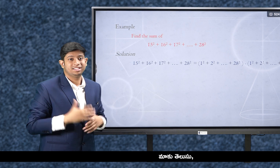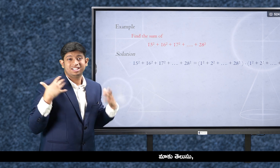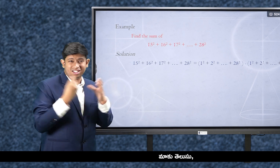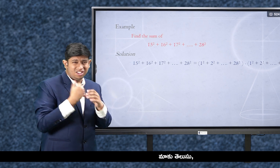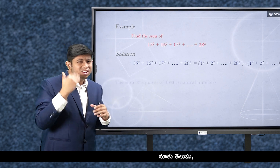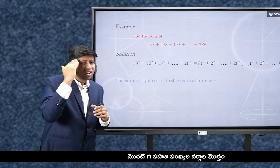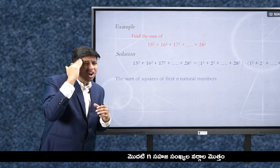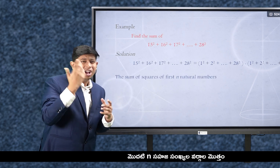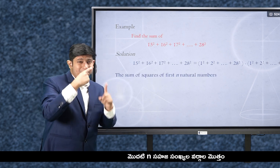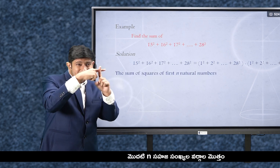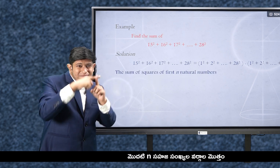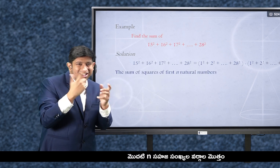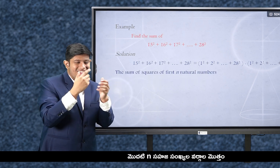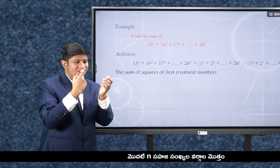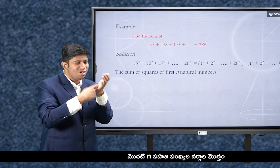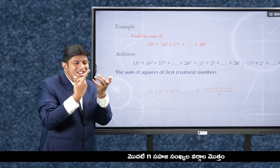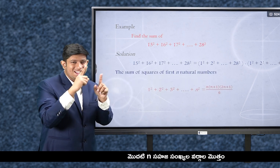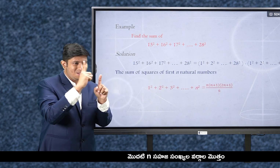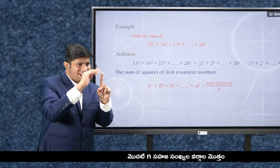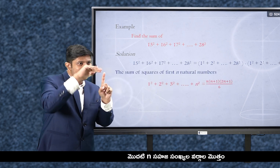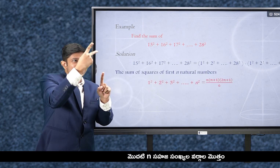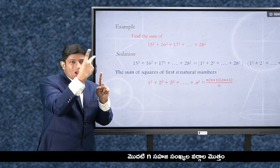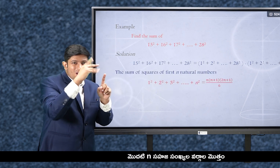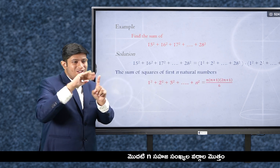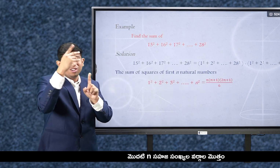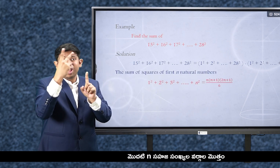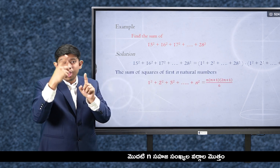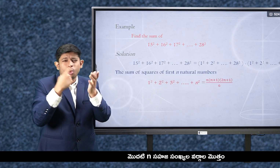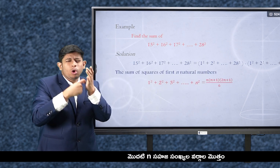మనకు తెలుసు మొదటి n సహజ సంఖ్యల వర్గాల మొత్తం.